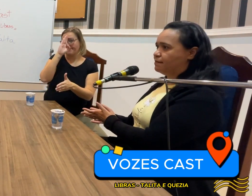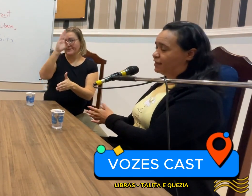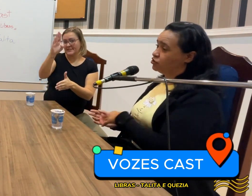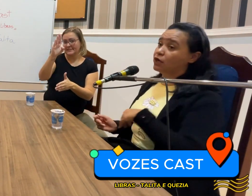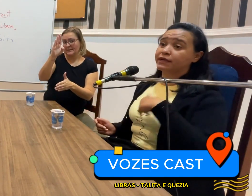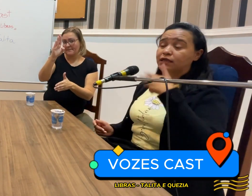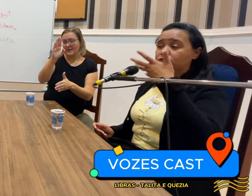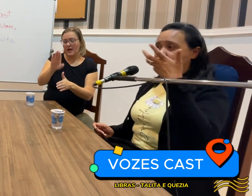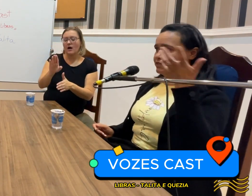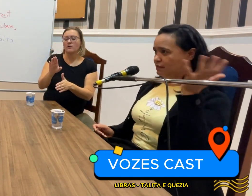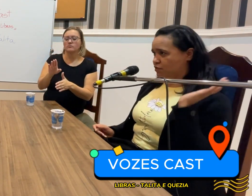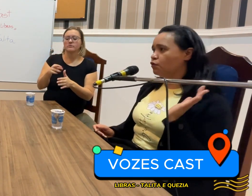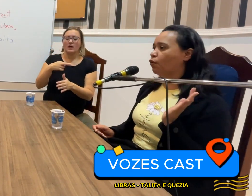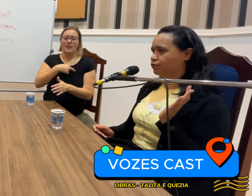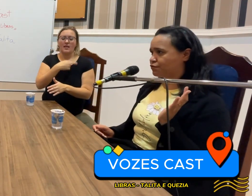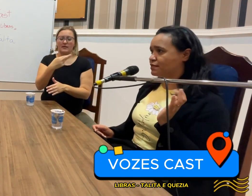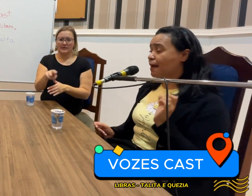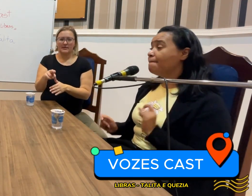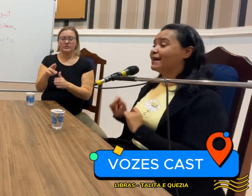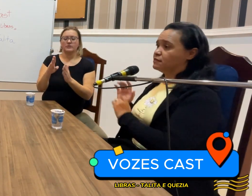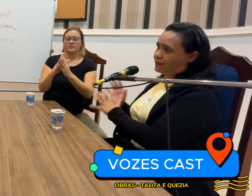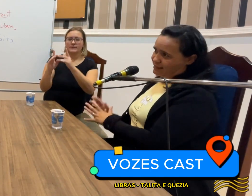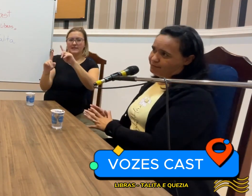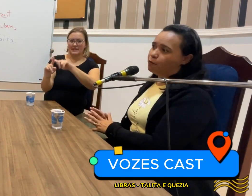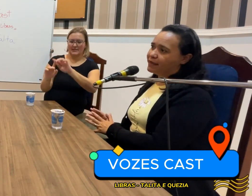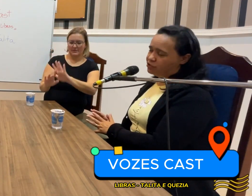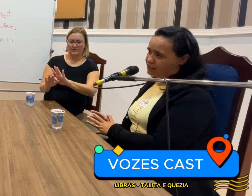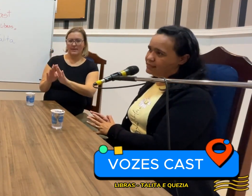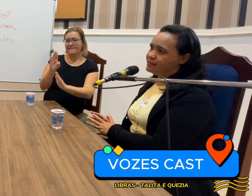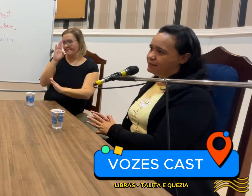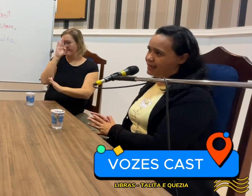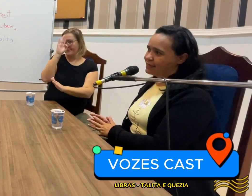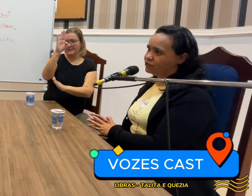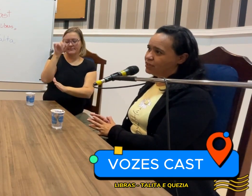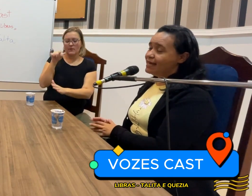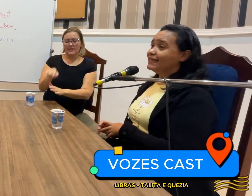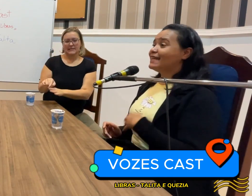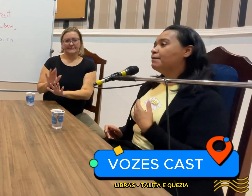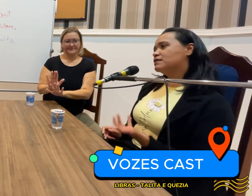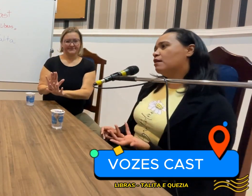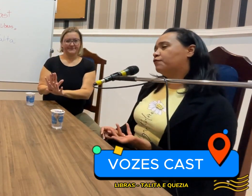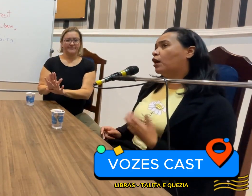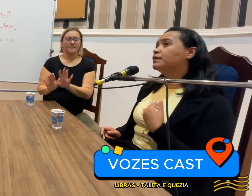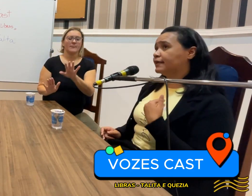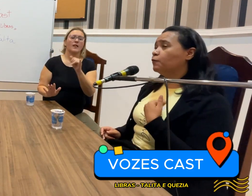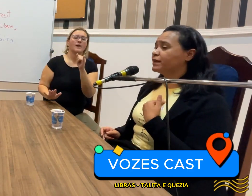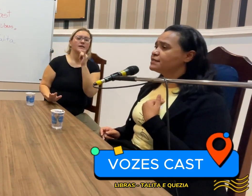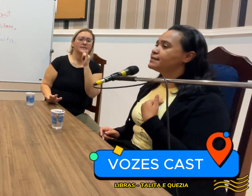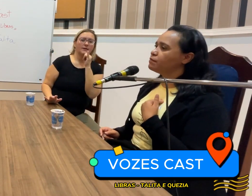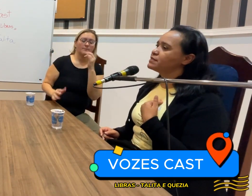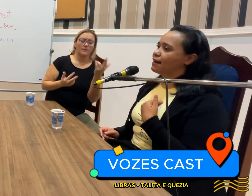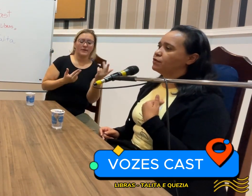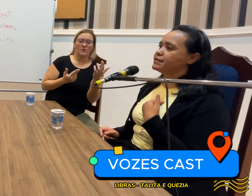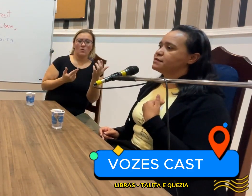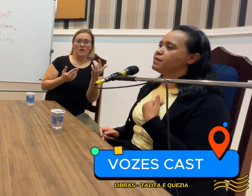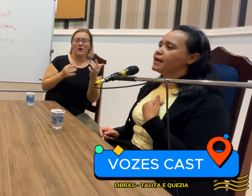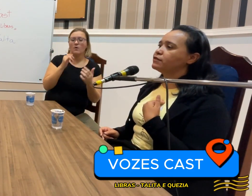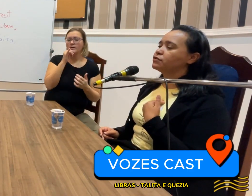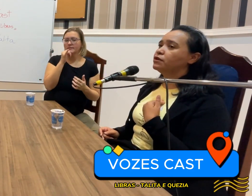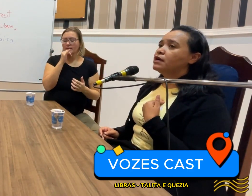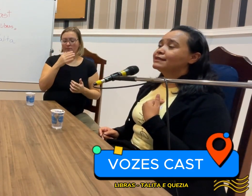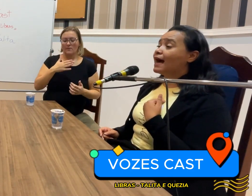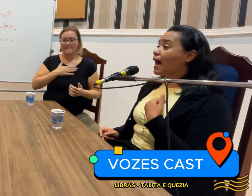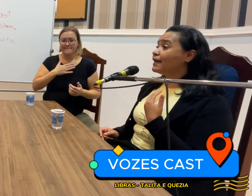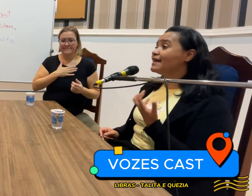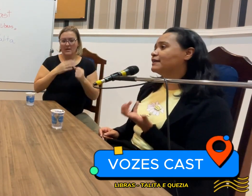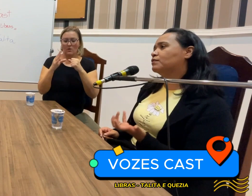principalmente nesse ambiente. Não que não utilizemos em outros, mas principalmente nesse ambiente. Entendi. Da mesma forma que eu precisei buscar